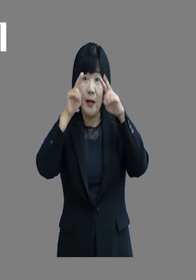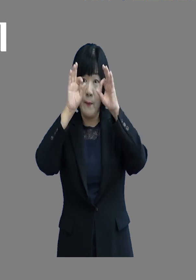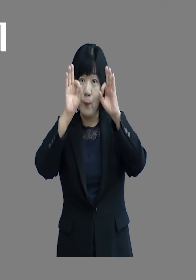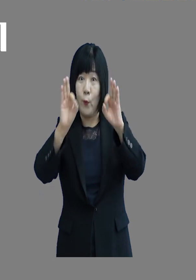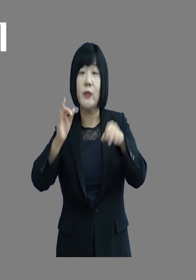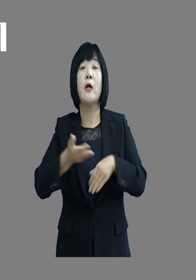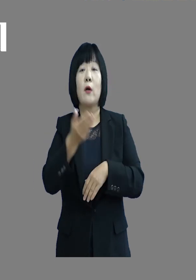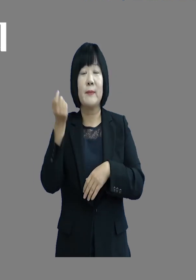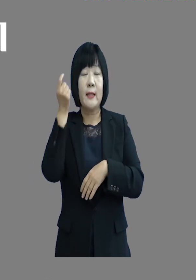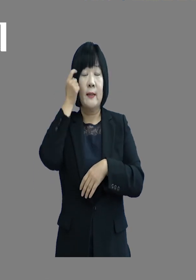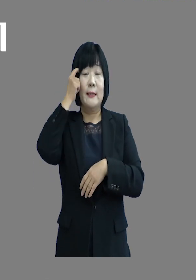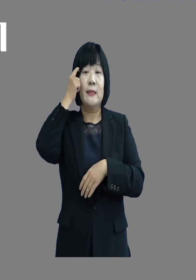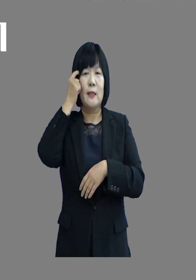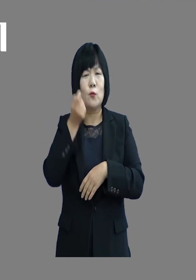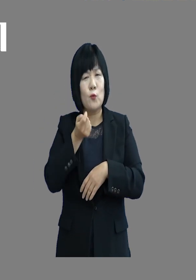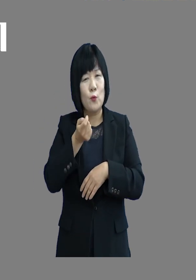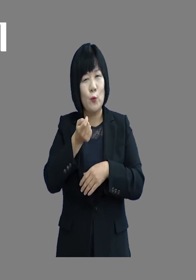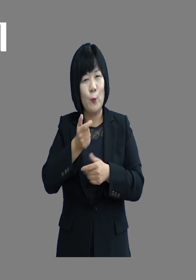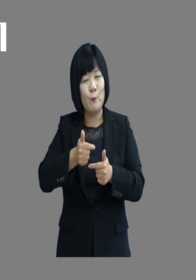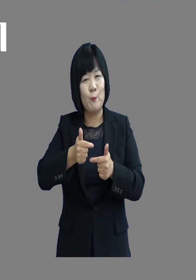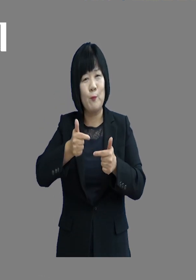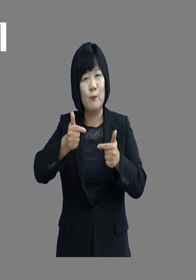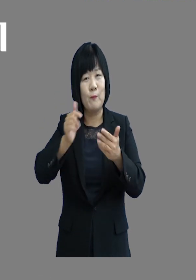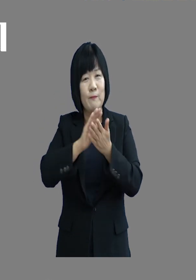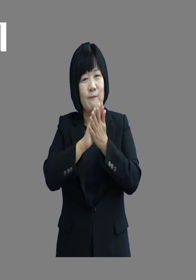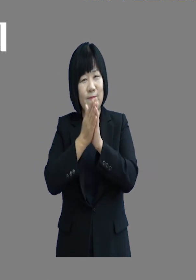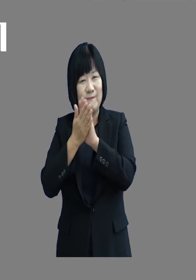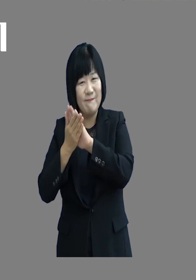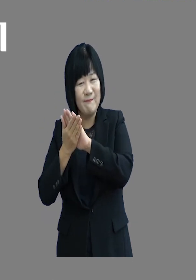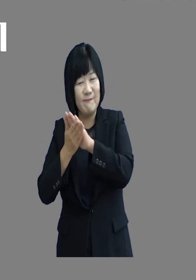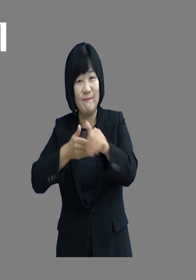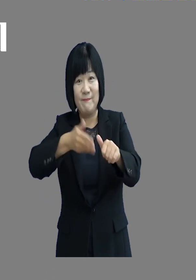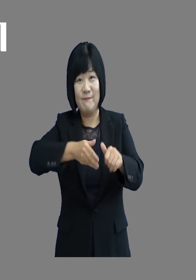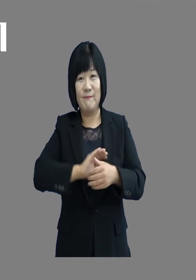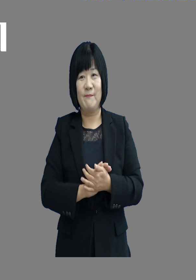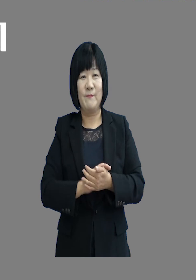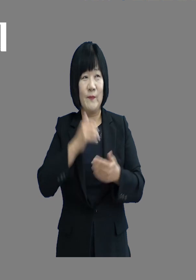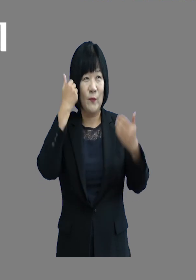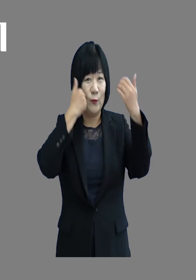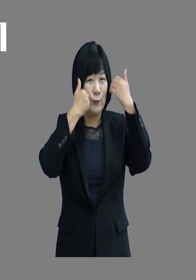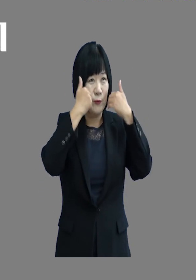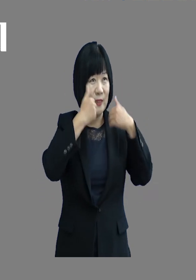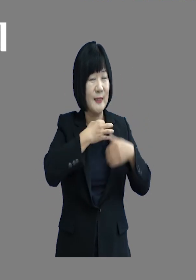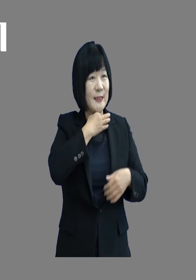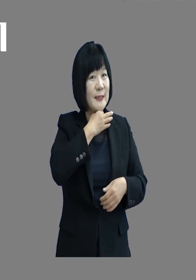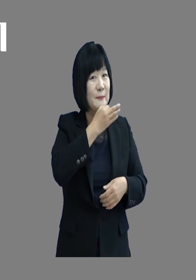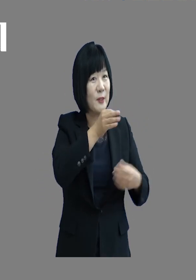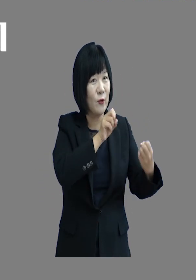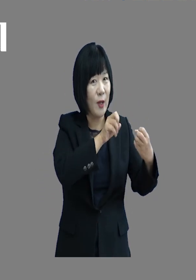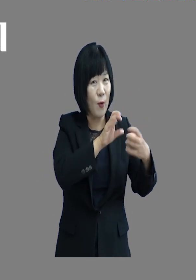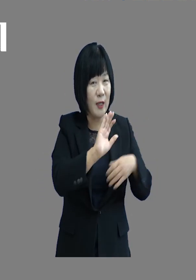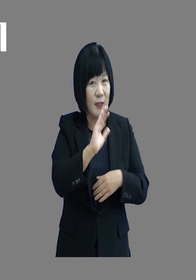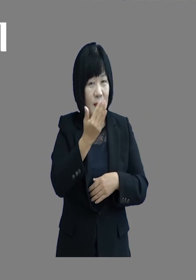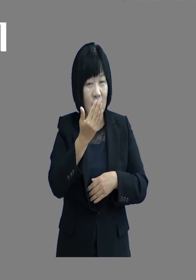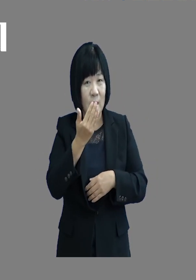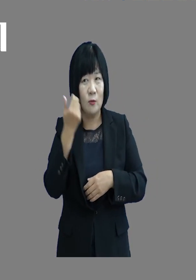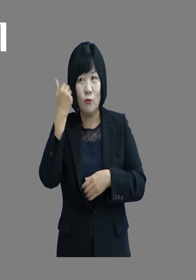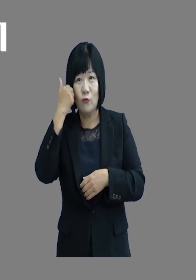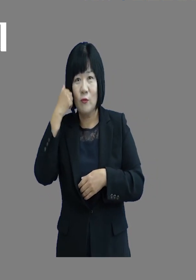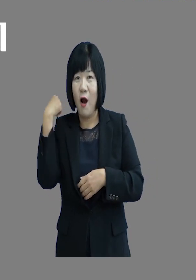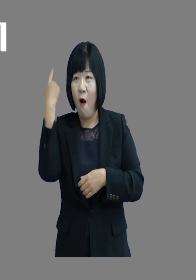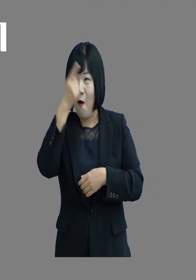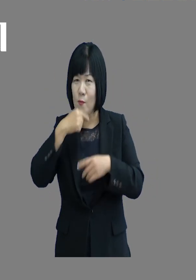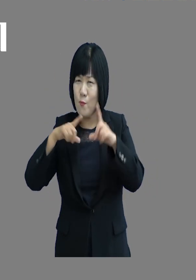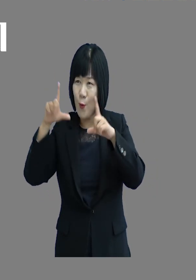여러분의 인식이 조금이나마 달라졌기를 바랍니다. 누군가는 음성으로 이야기를 하고 또 누군가는